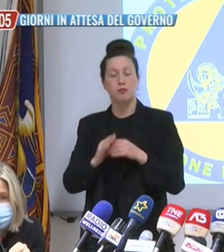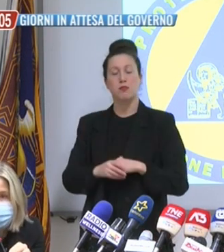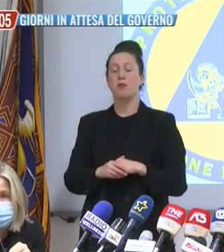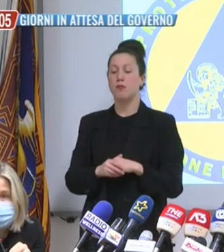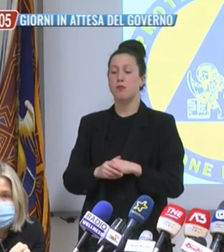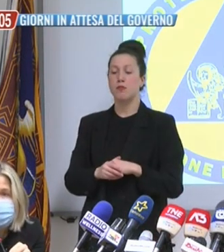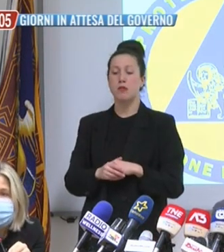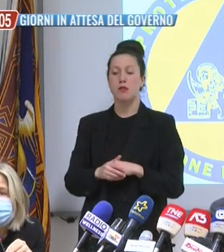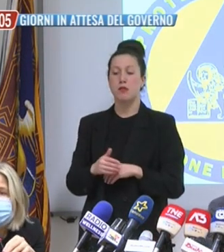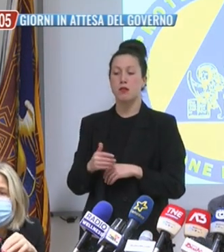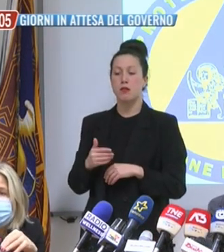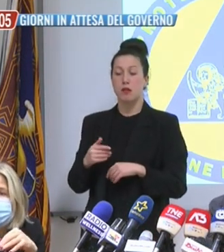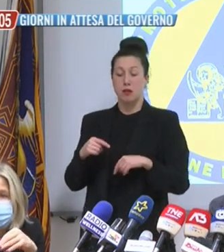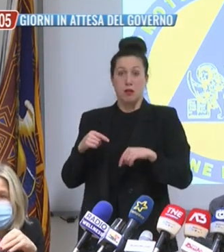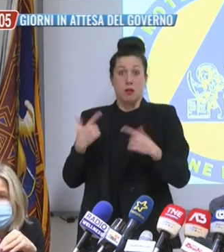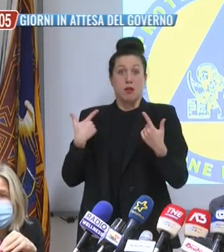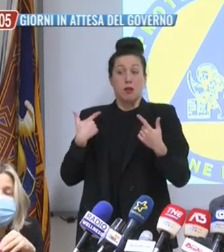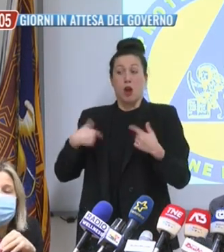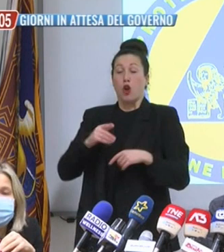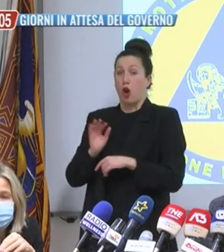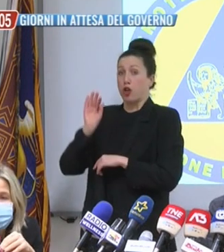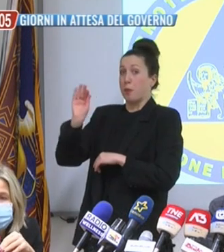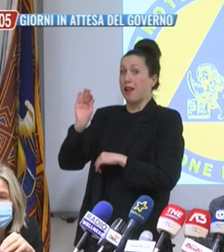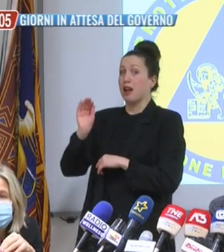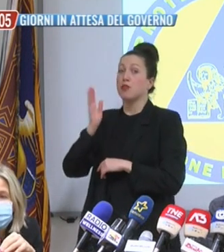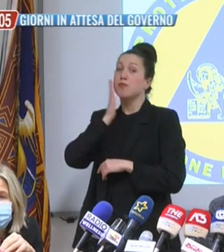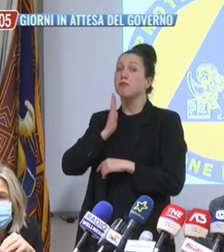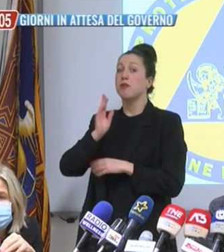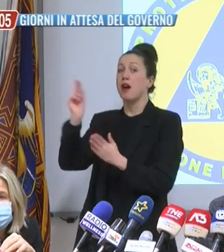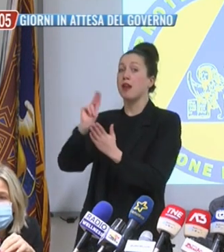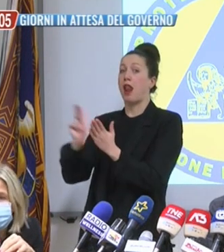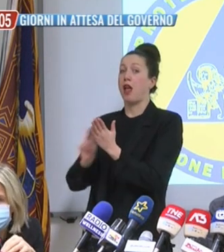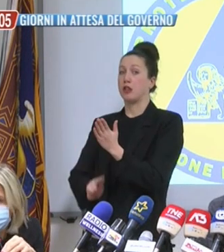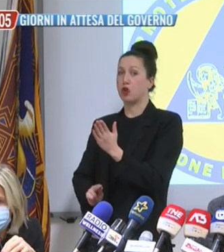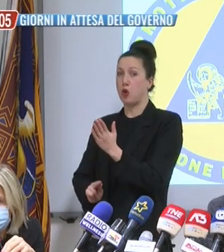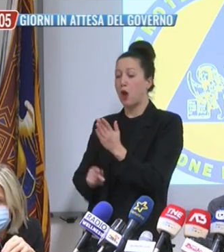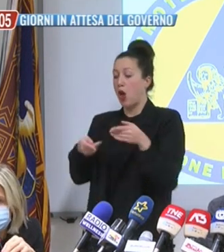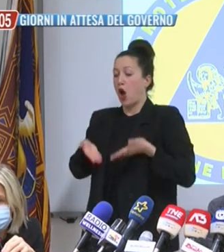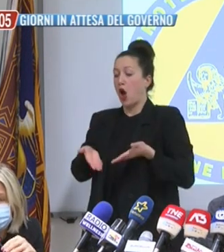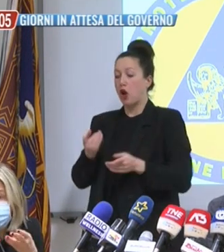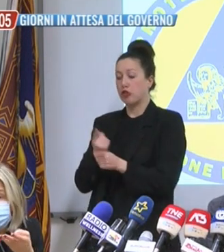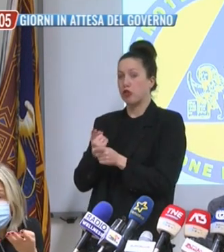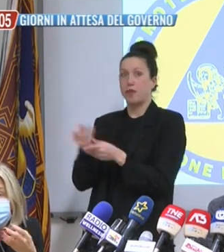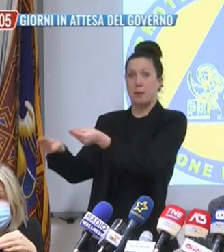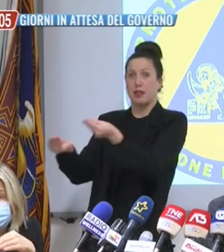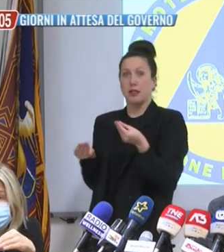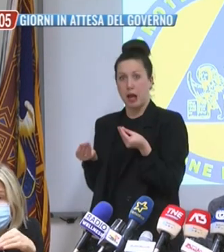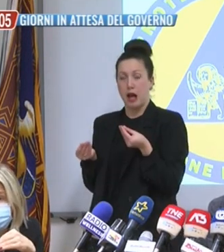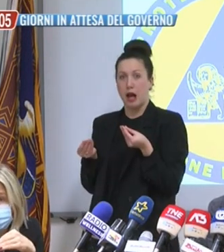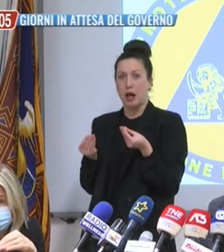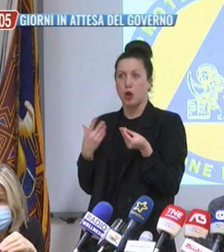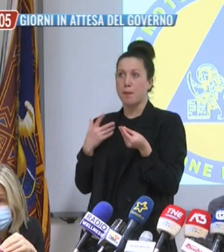Abbiamo chiesto una relazione, in giornata ci dovrebbe arrivare, proprio per cercare anche noi di capire e ricostruire cosa è successo. Quindi eventualmente